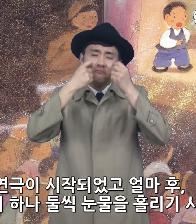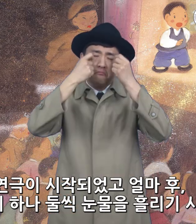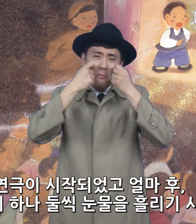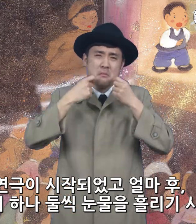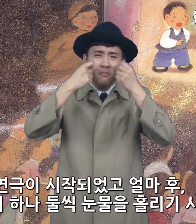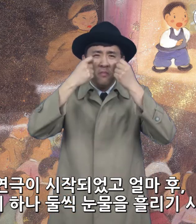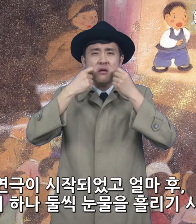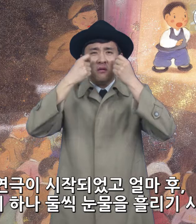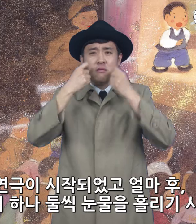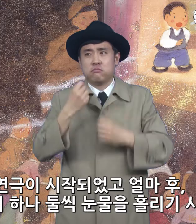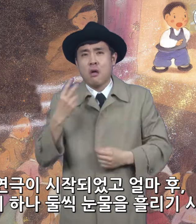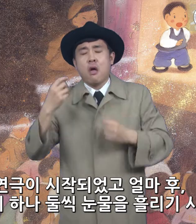시작했어요.